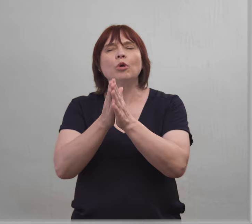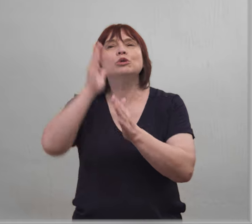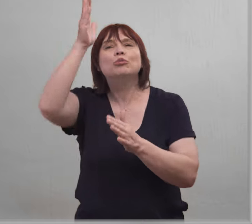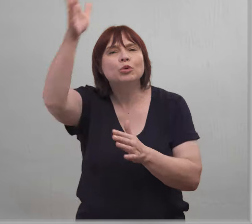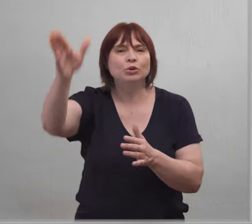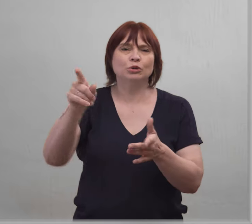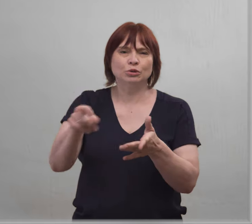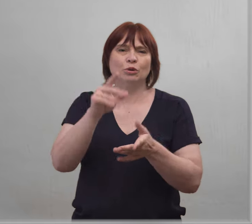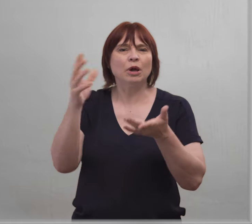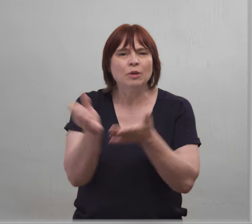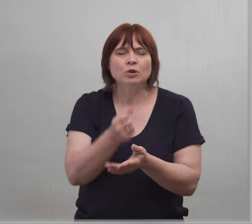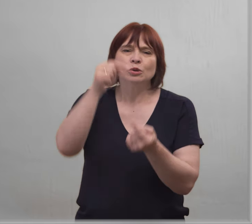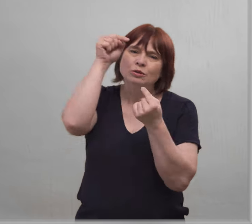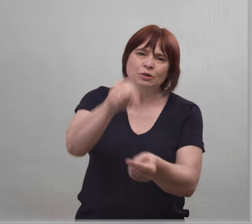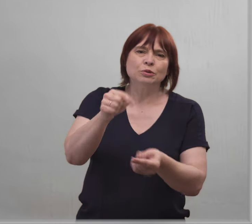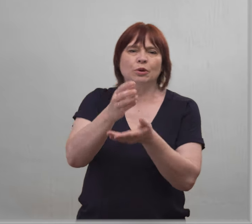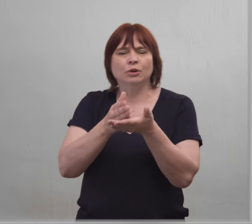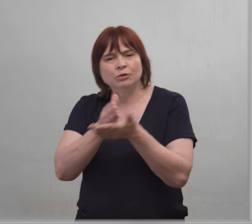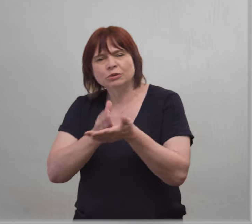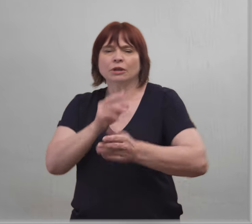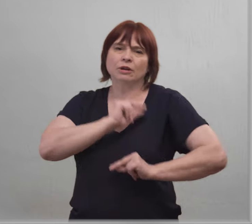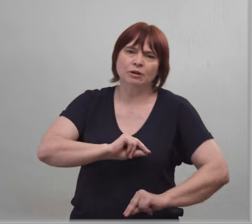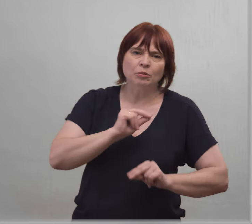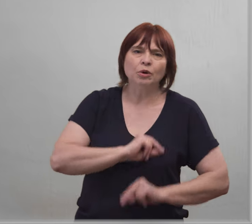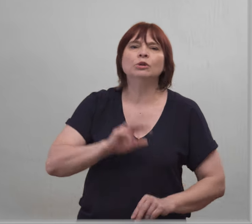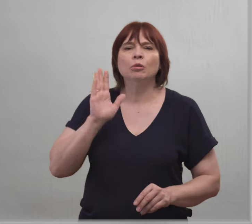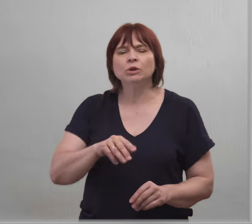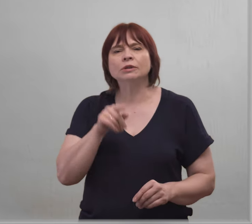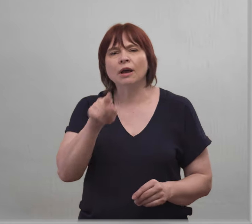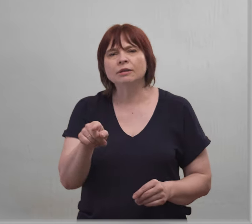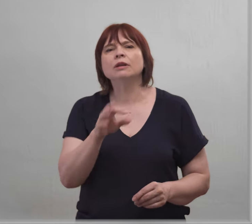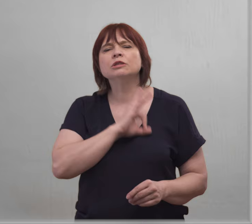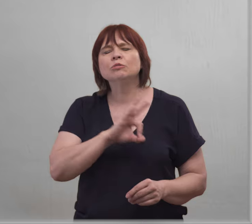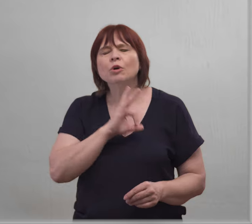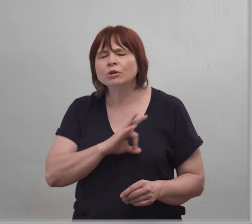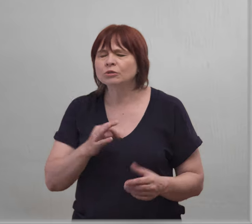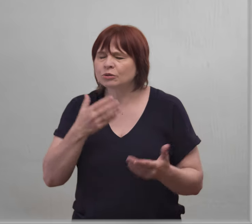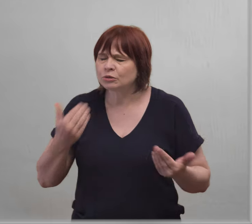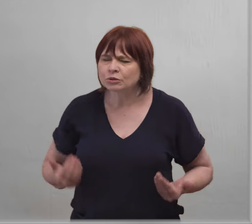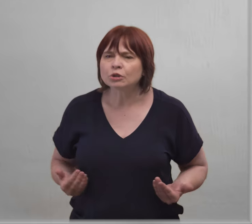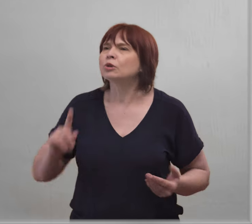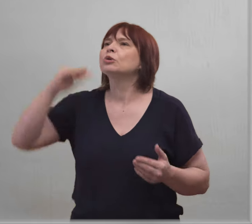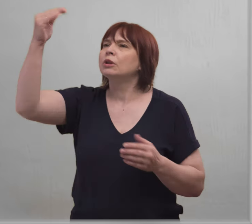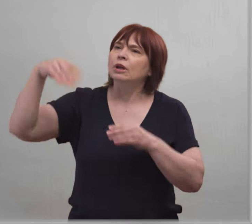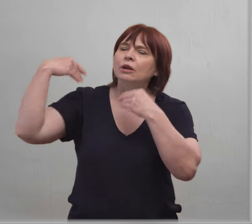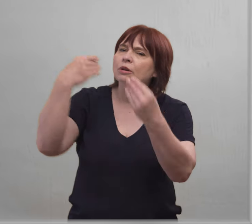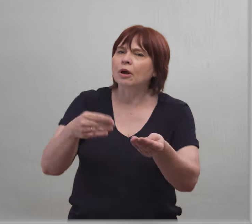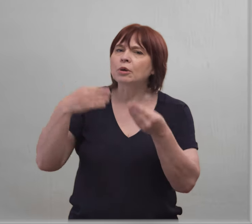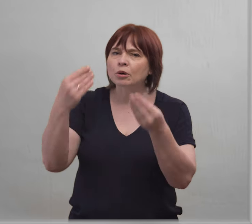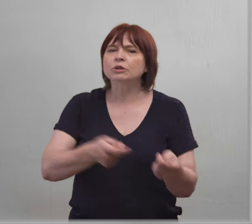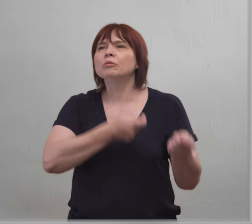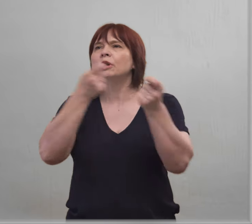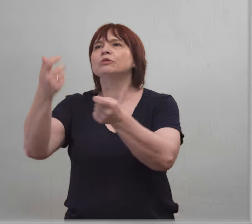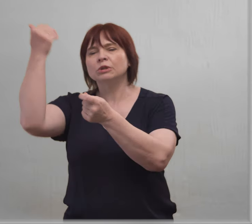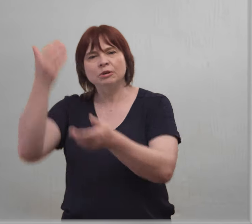каждого призвания во имя Иисуса Христа, и пускай они действительно используют в своей жизни то, что Ты им даешь, и принесут благословение во